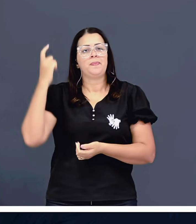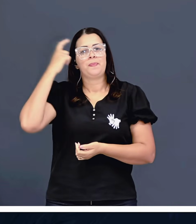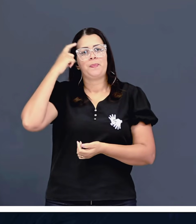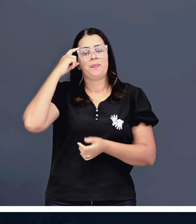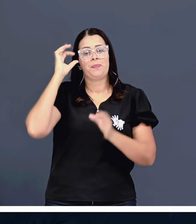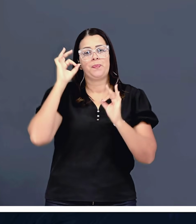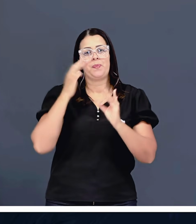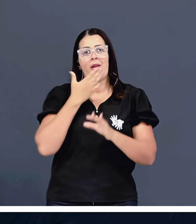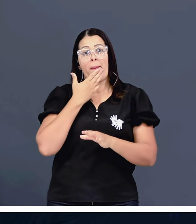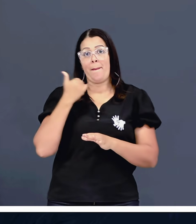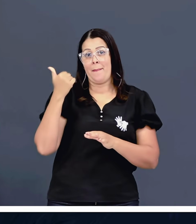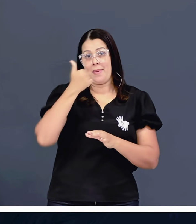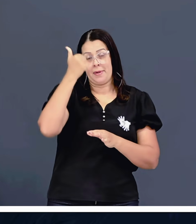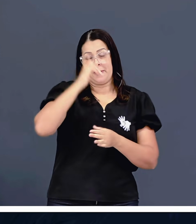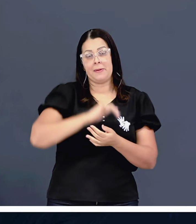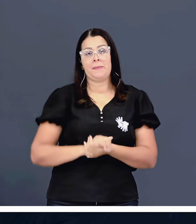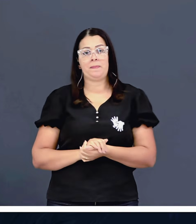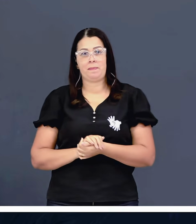Pensando no melhor.